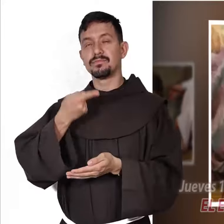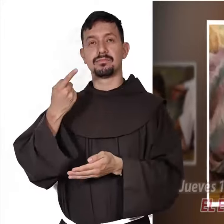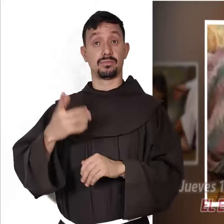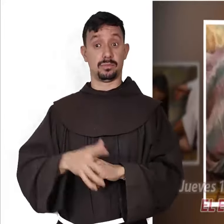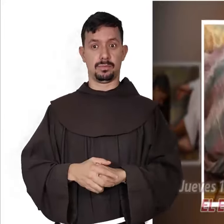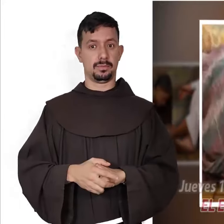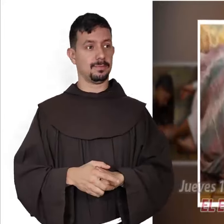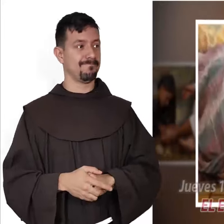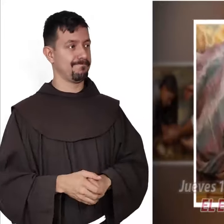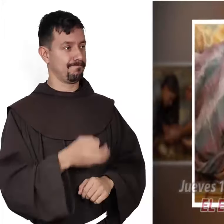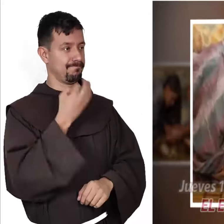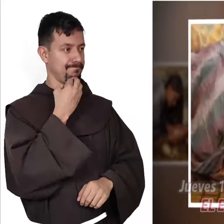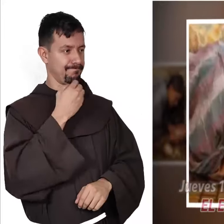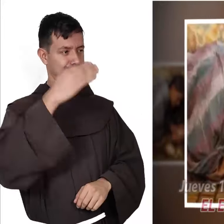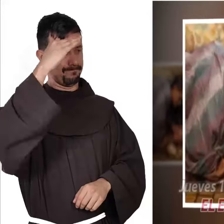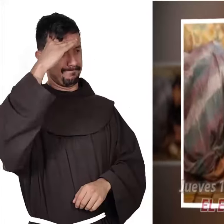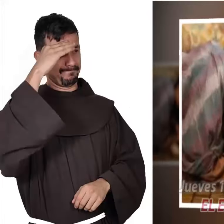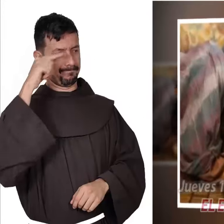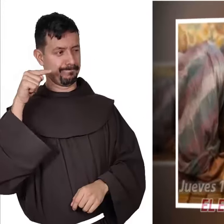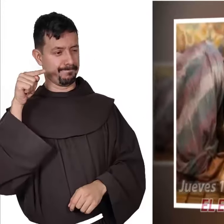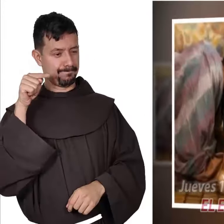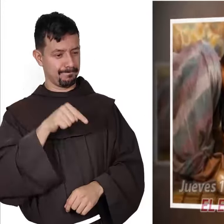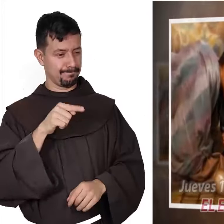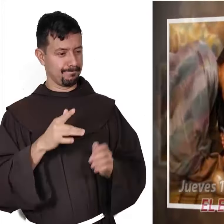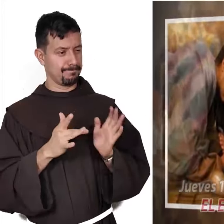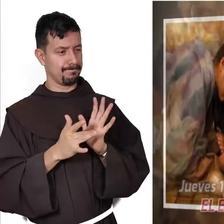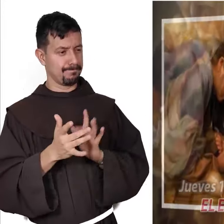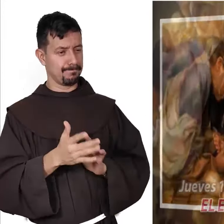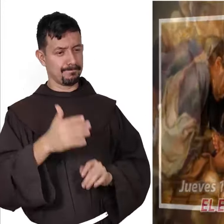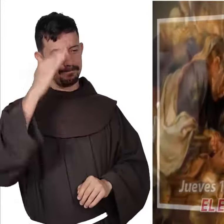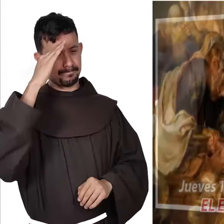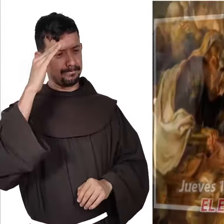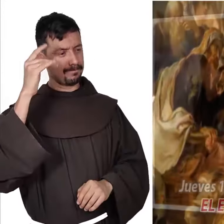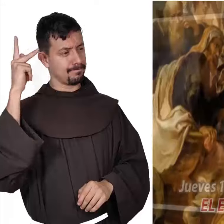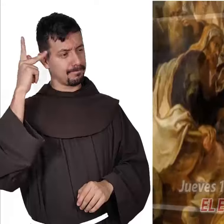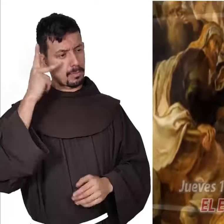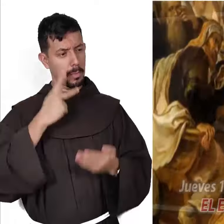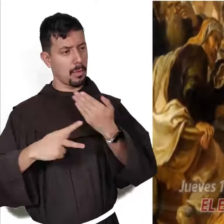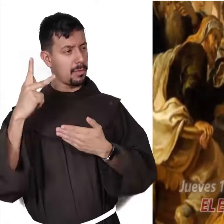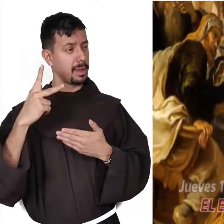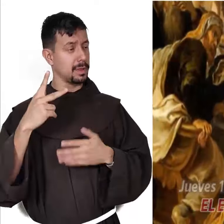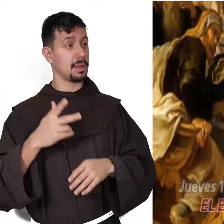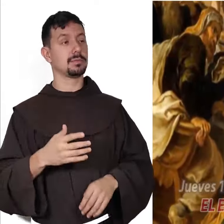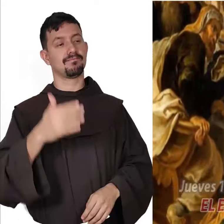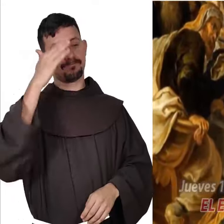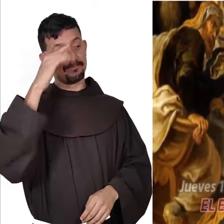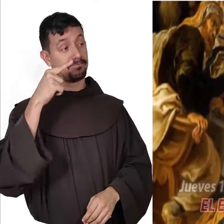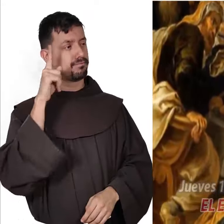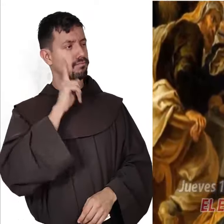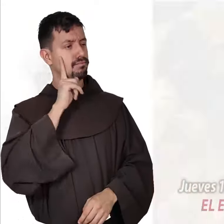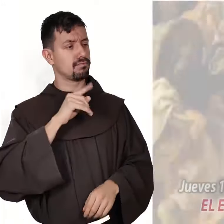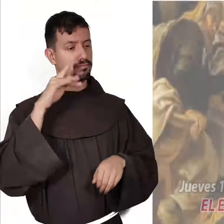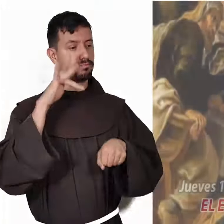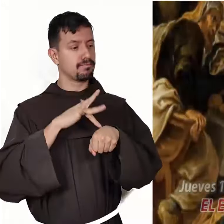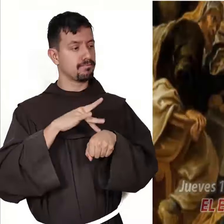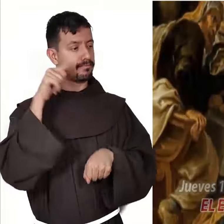perfume. Viendo esto, el fariseo que lo había invitado comenzó a pensar: si este hombre fuera profeta,